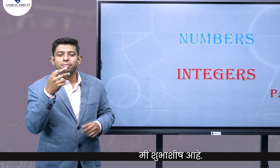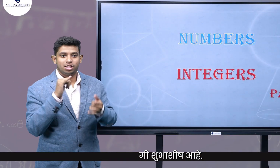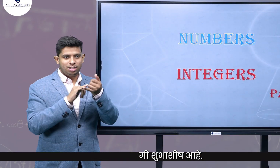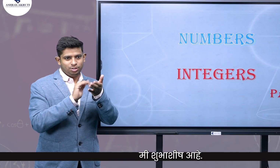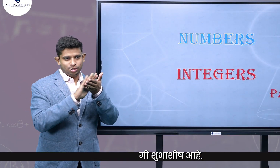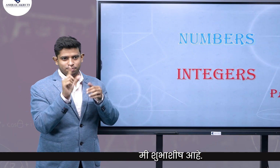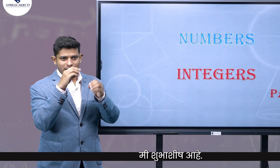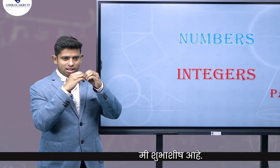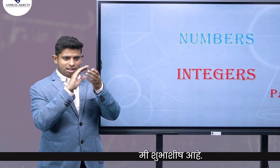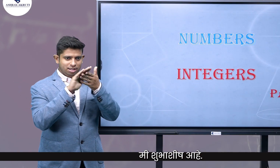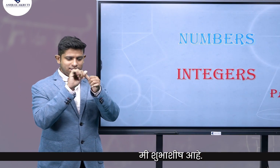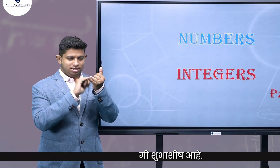सूक्ष्म आहे.